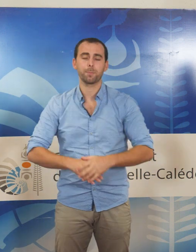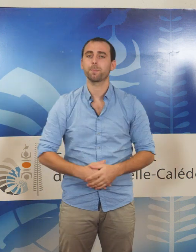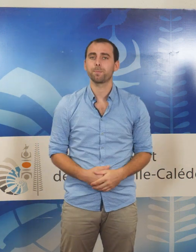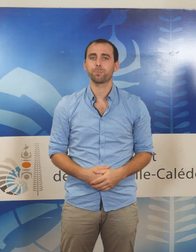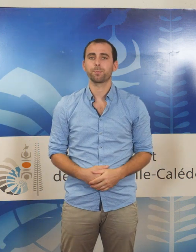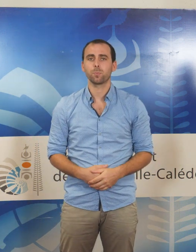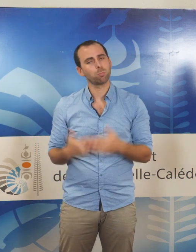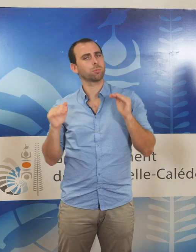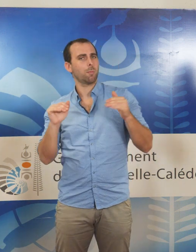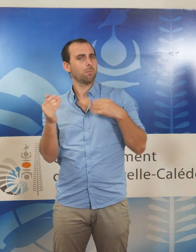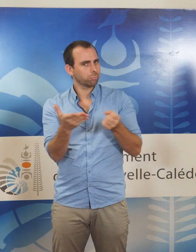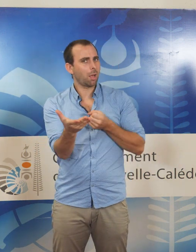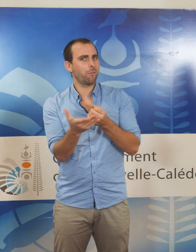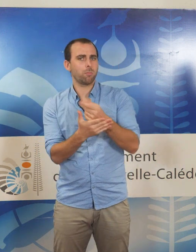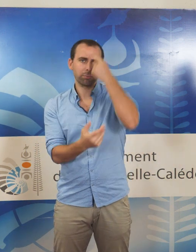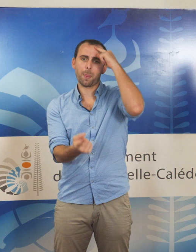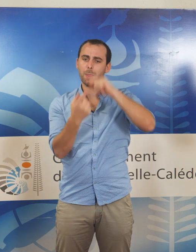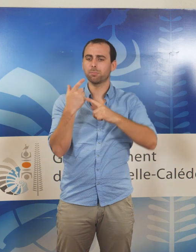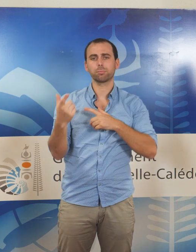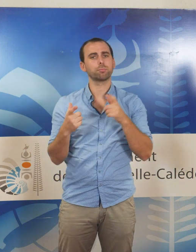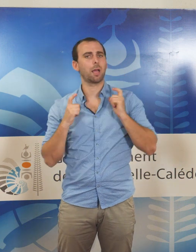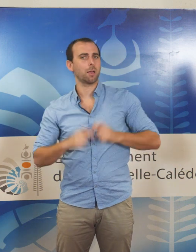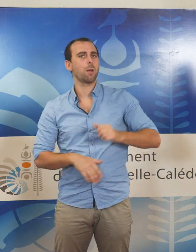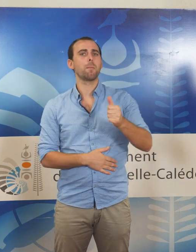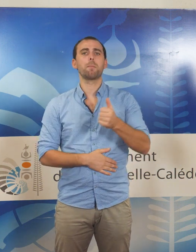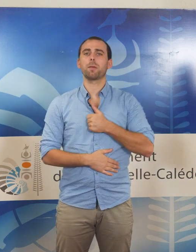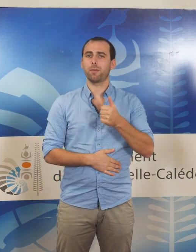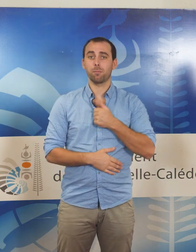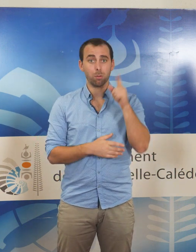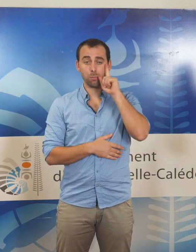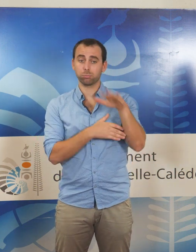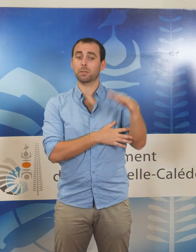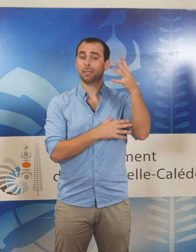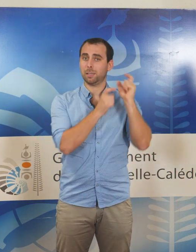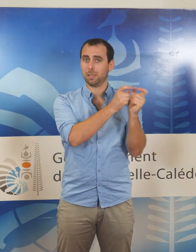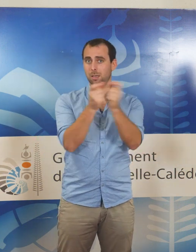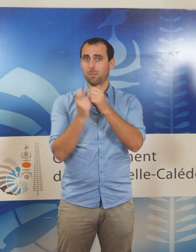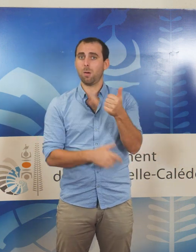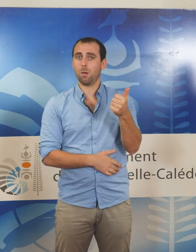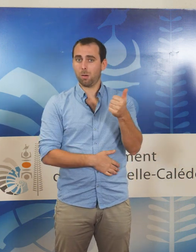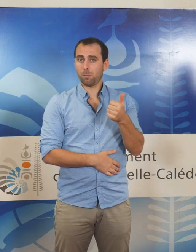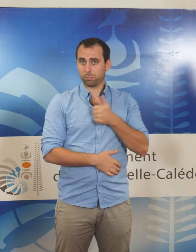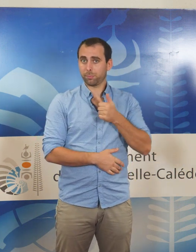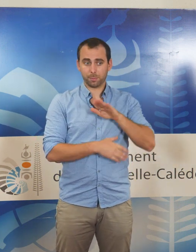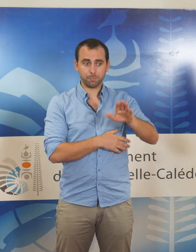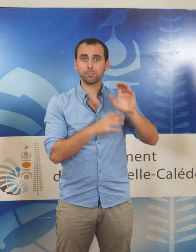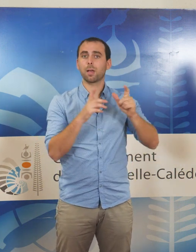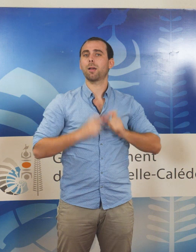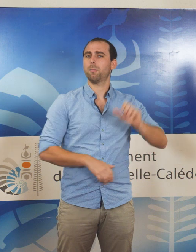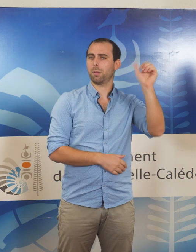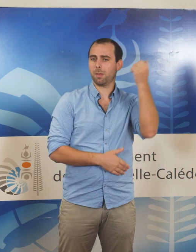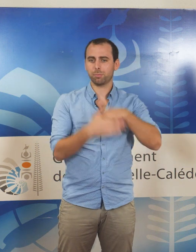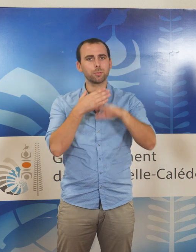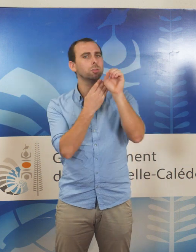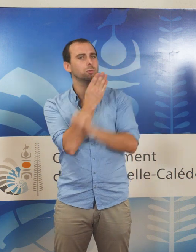même donner aussi les chiffres du privé, puisqu'il y a 15 établissements primaires du privé en province sud, donc, et ils ont eu